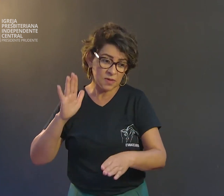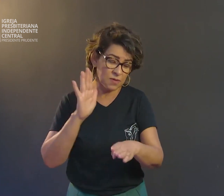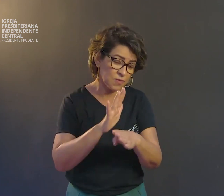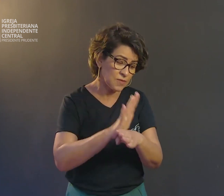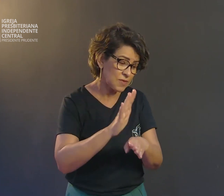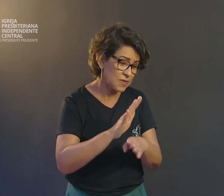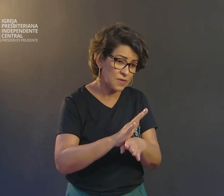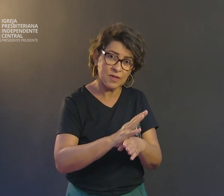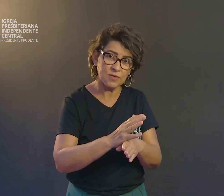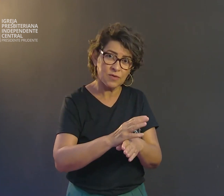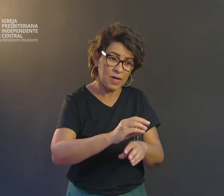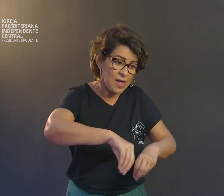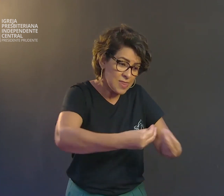pessoas ao redor do mundo.